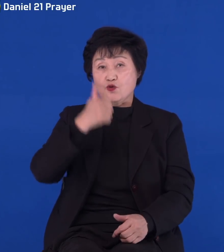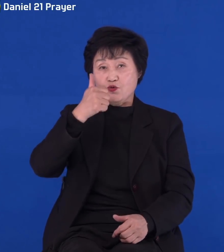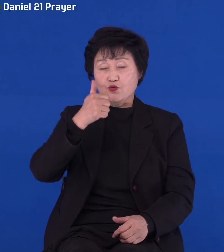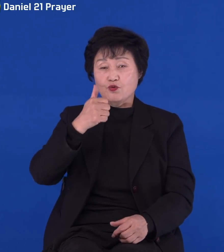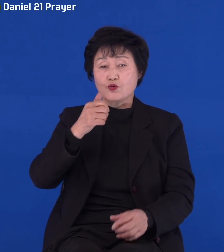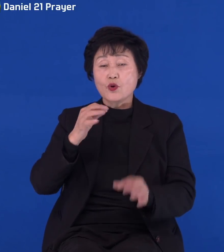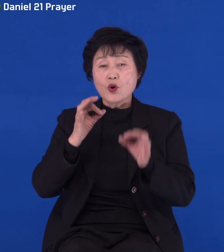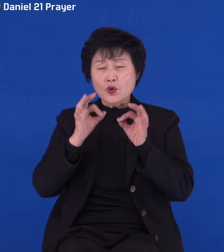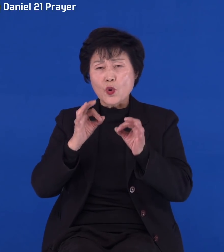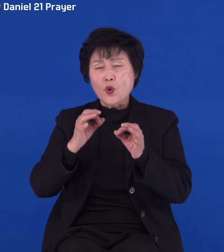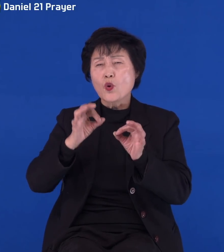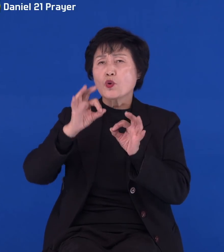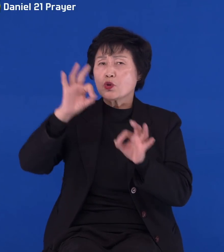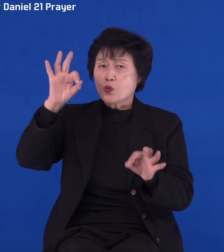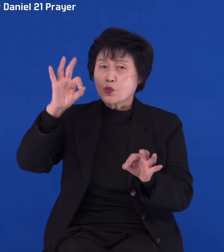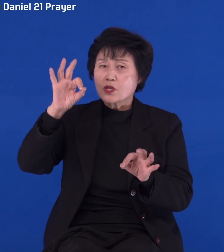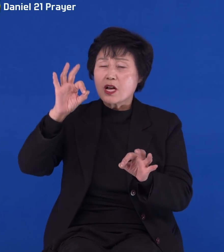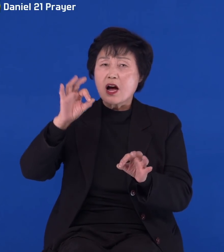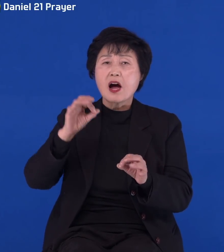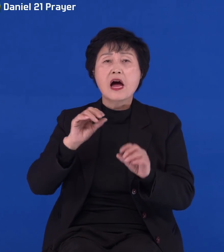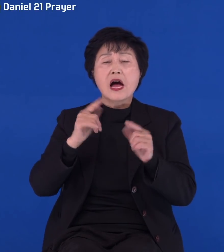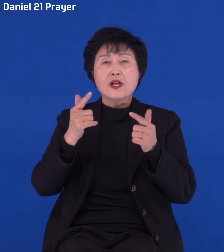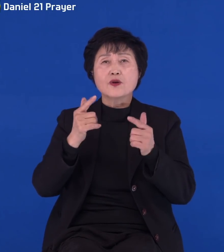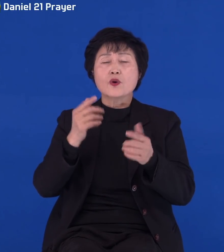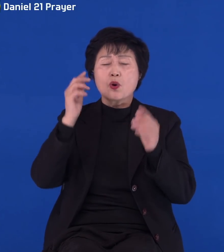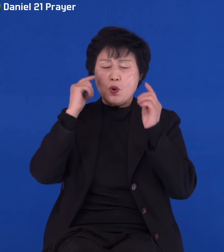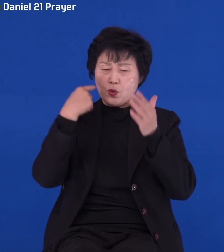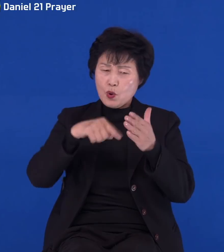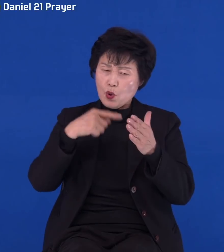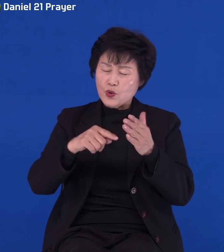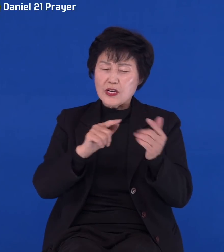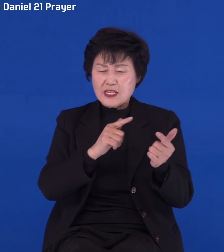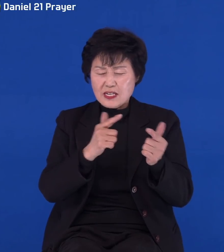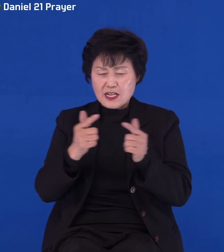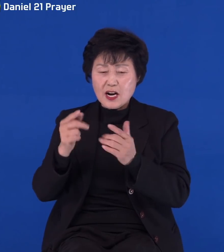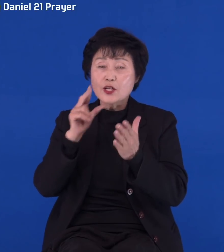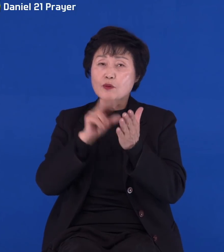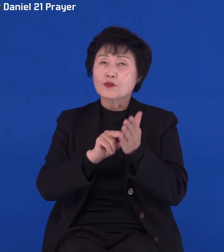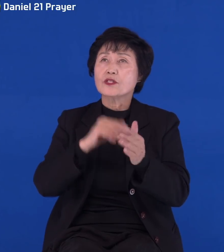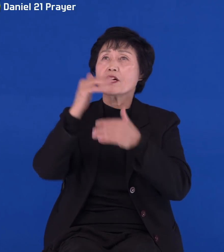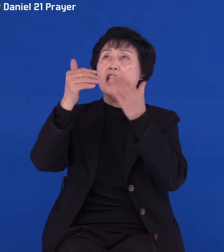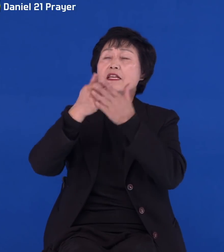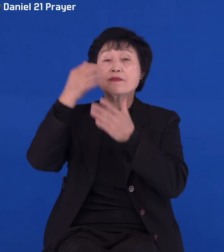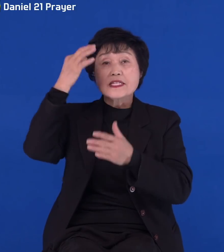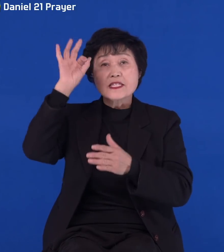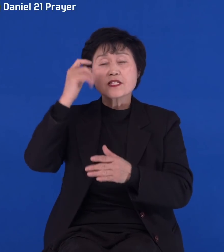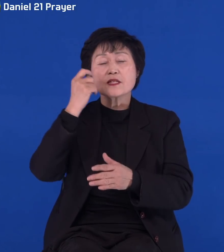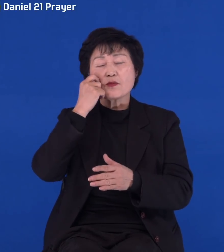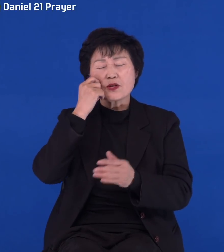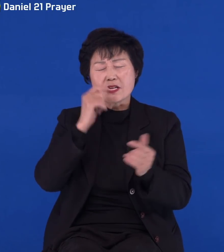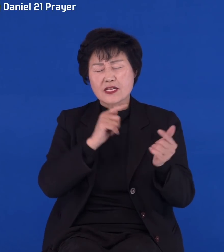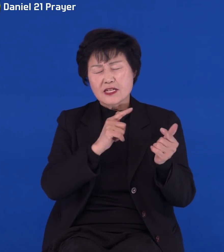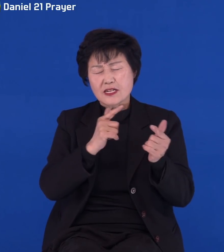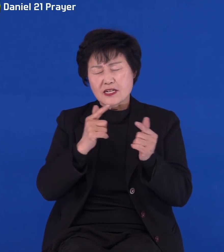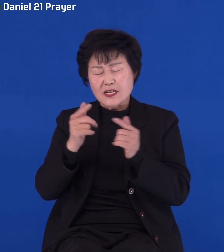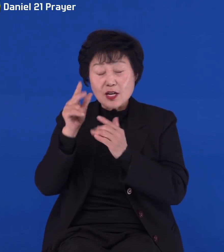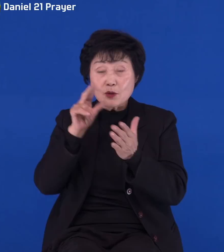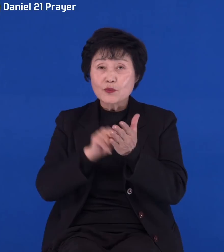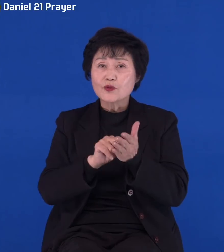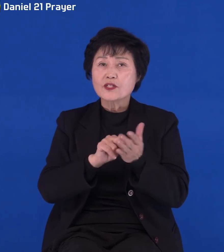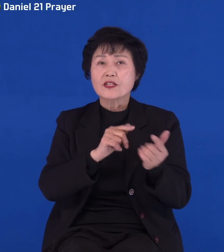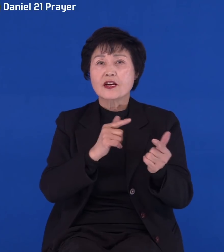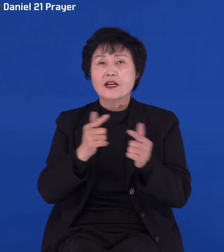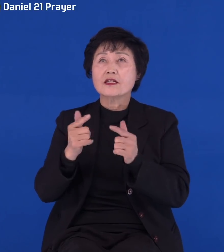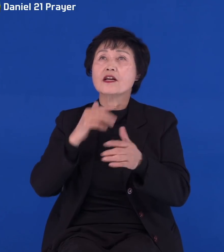문제에 대해서 그게 우상이 되었던 것들, 교육과 진로 문제에 대해서 하나님을 인정하지 않았던 그 모든 것들을 회개했어요. 심지어 이렇게까지